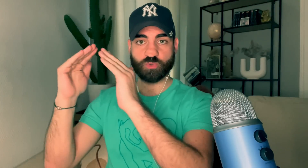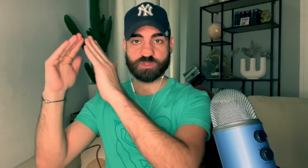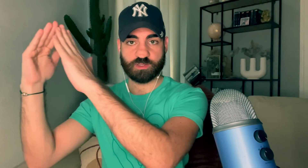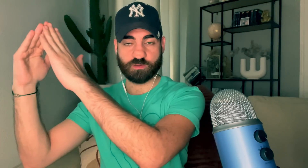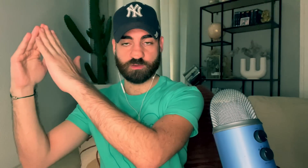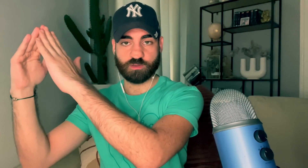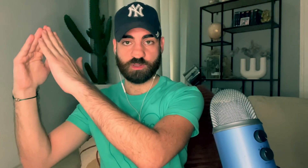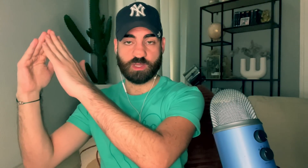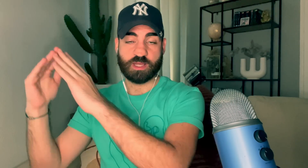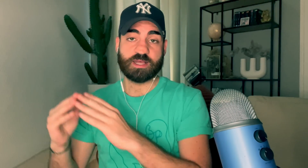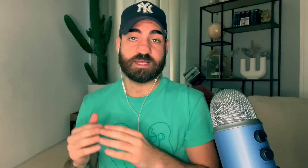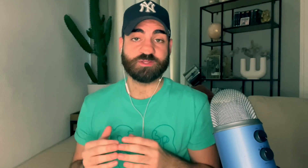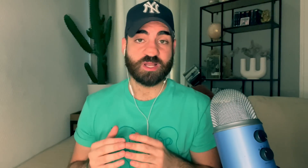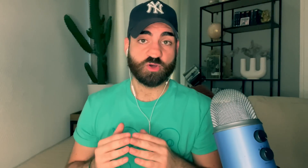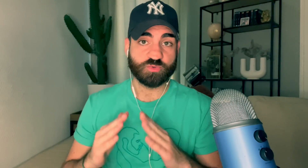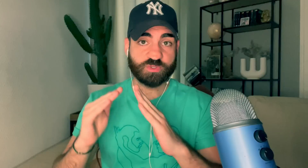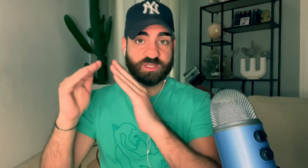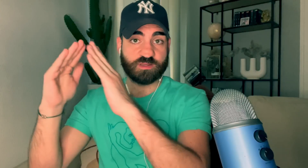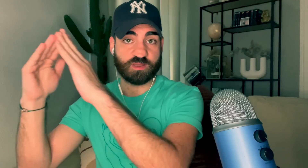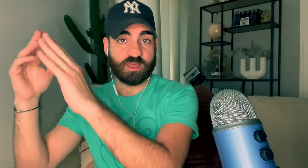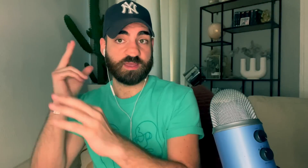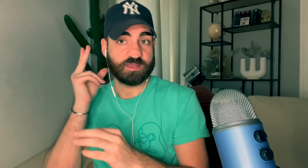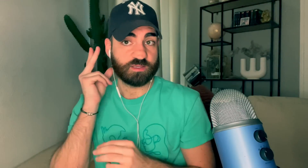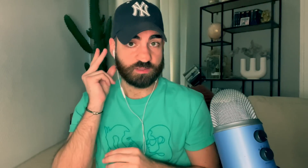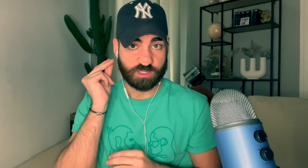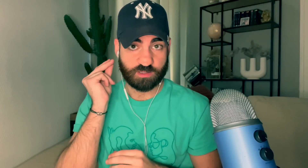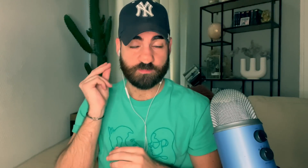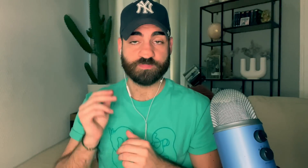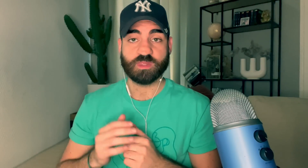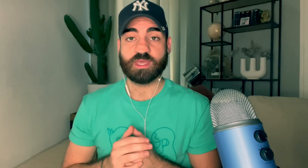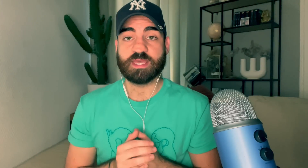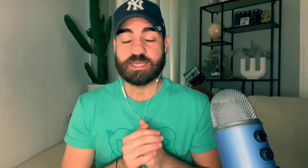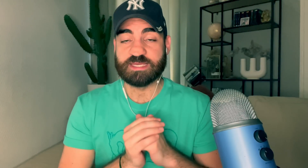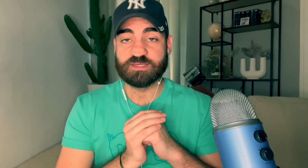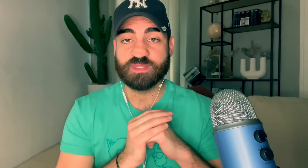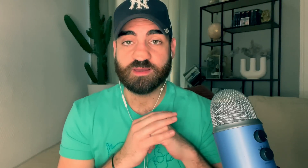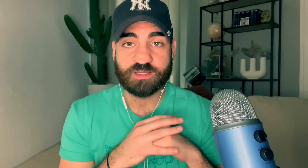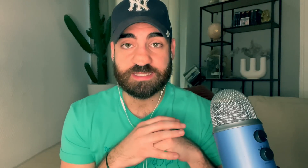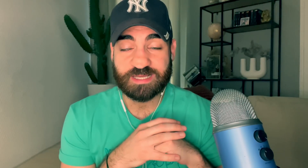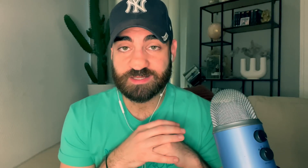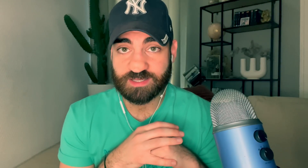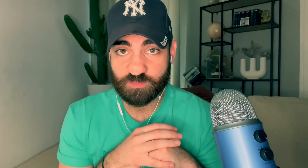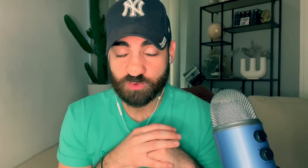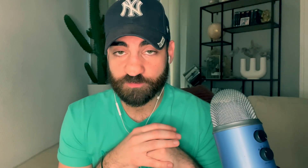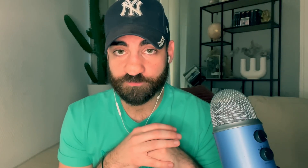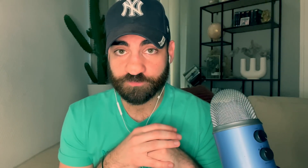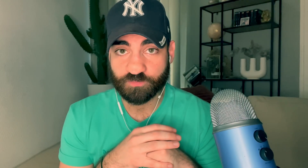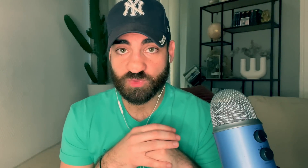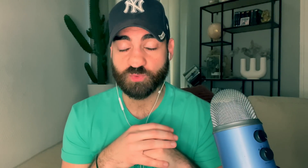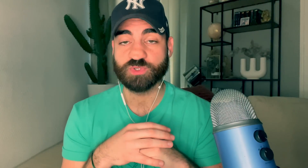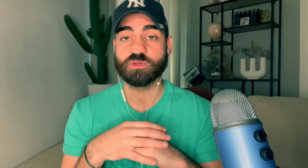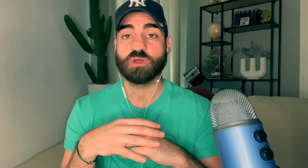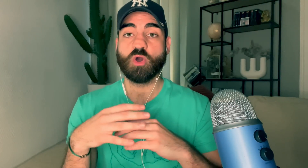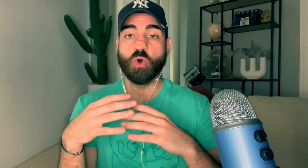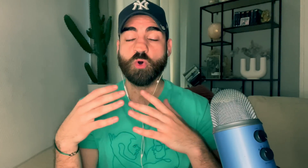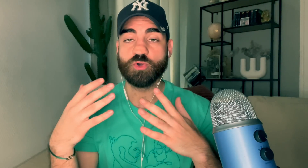Communauté. Et dans la communauté gay, eh bien, il y a un drapeau. Donc, au lieu